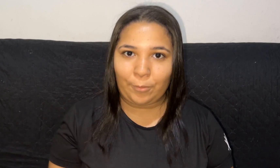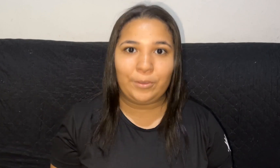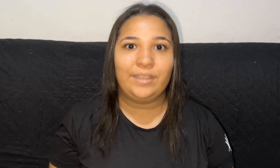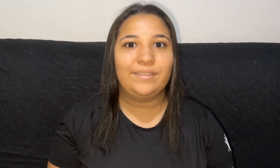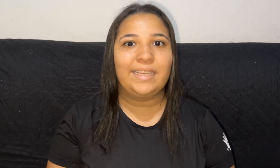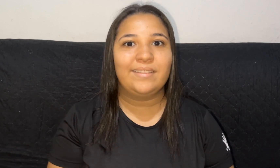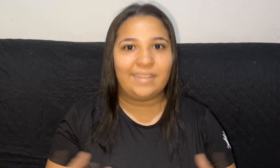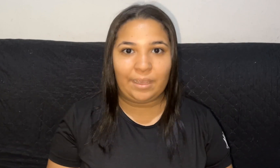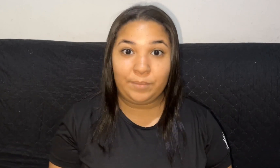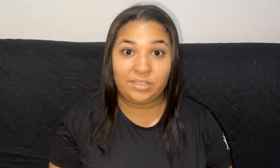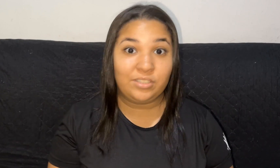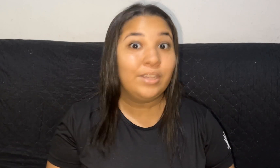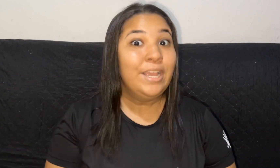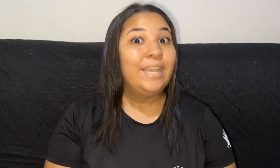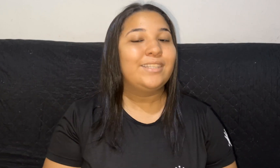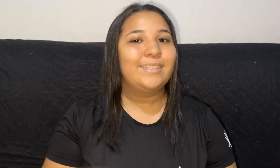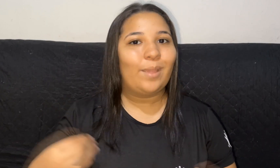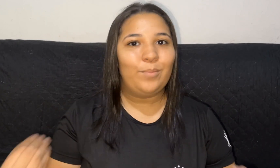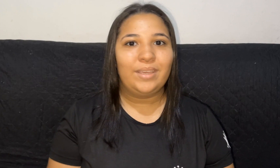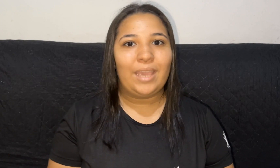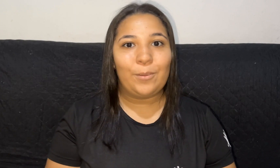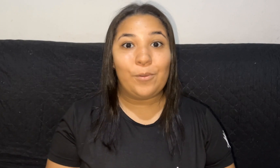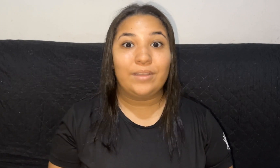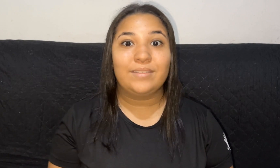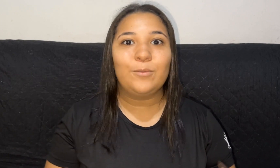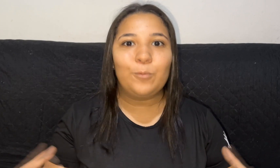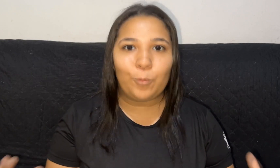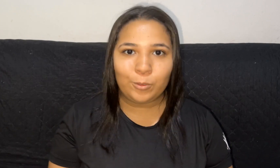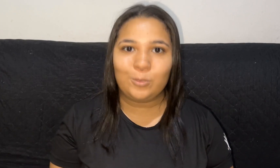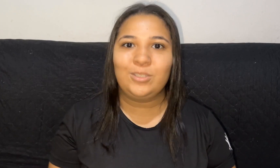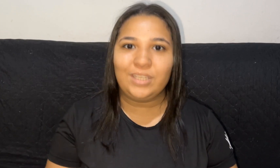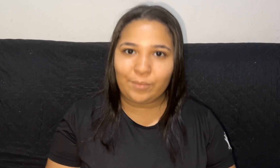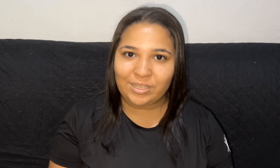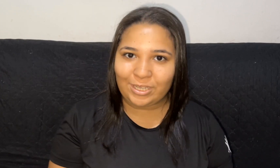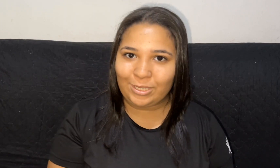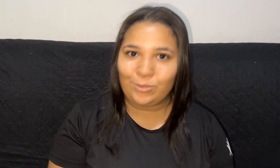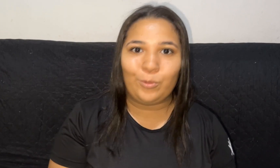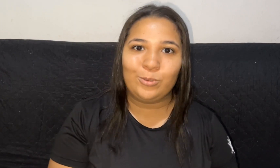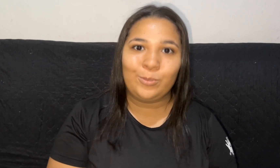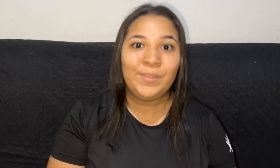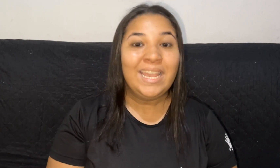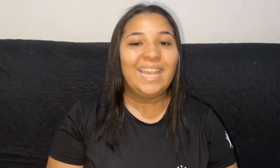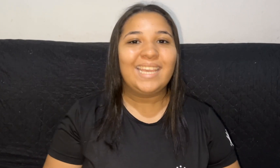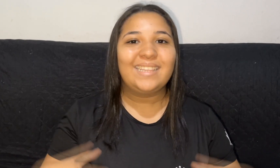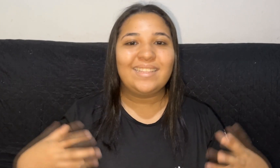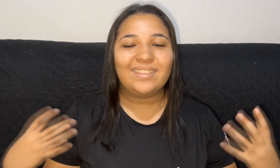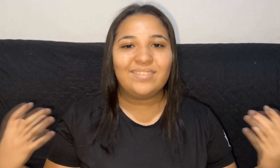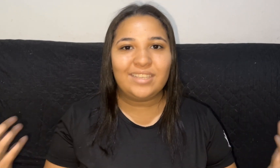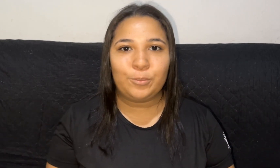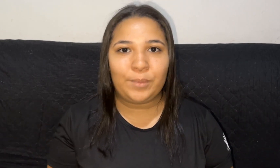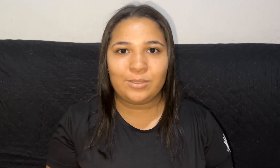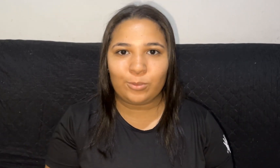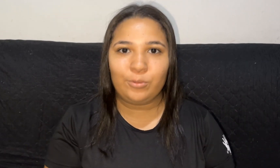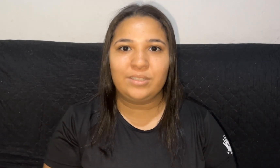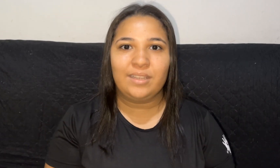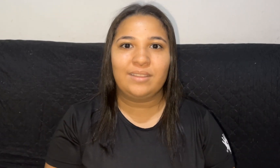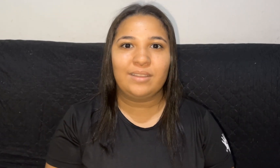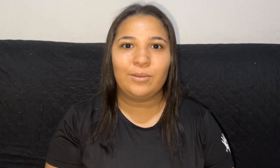paróquia tem intérpretes, de saber que agora tem um curso de Libras religioso, que tem tantas pessoas que